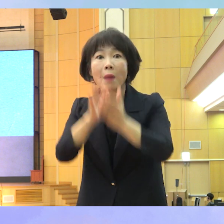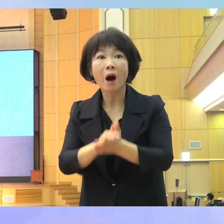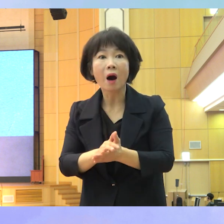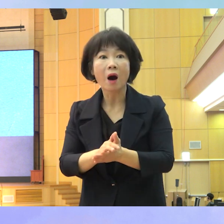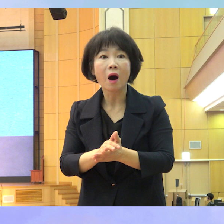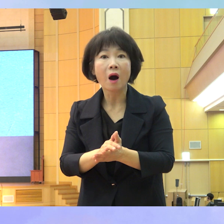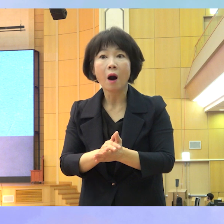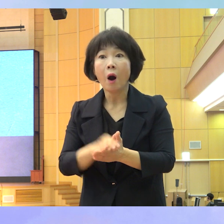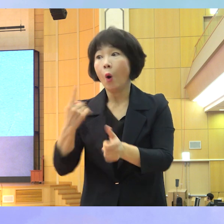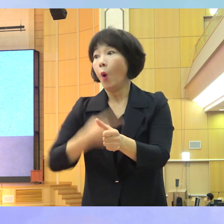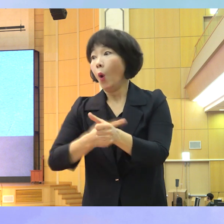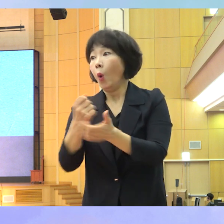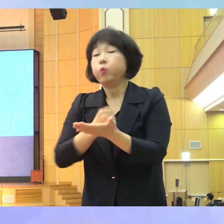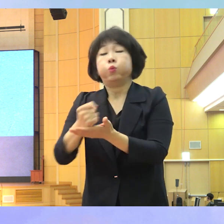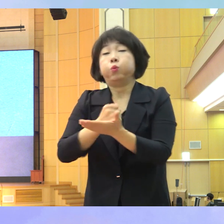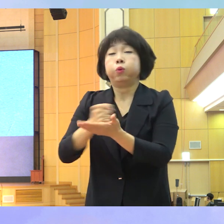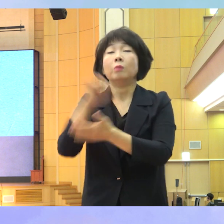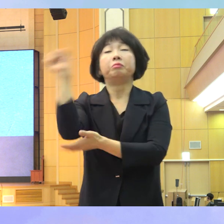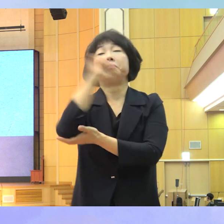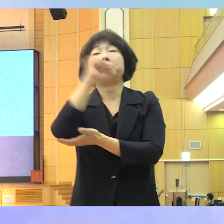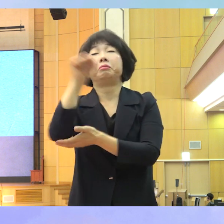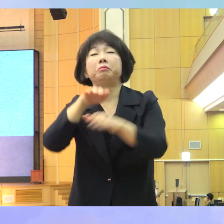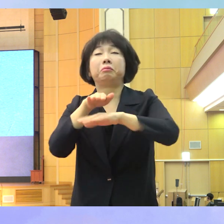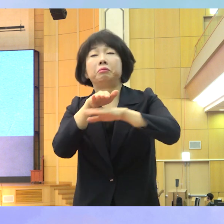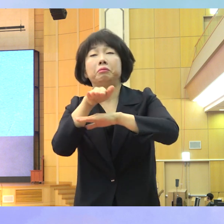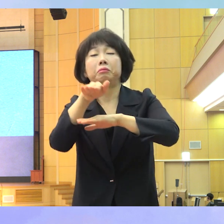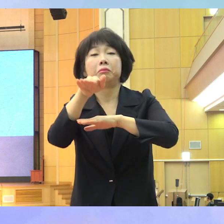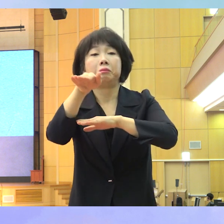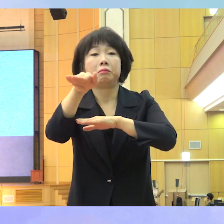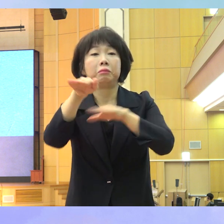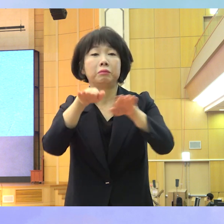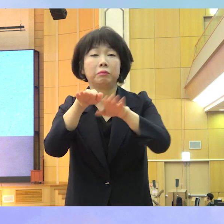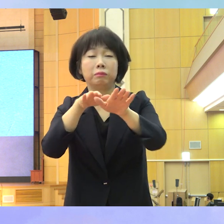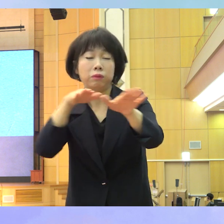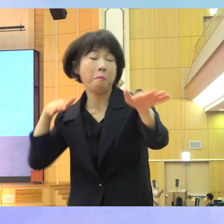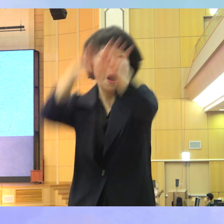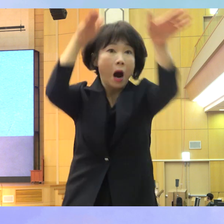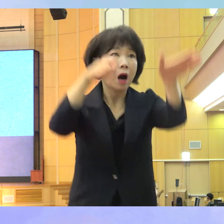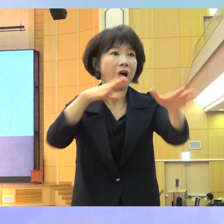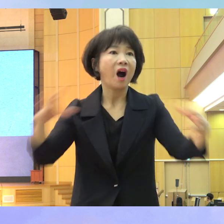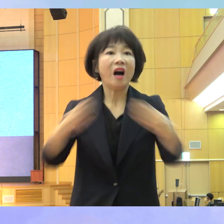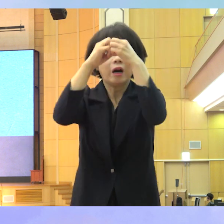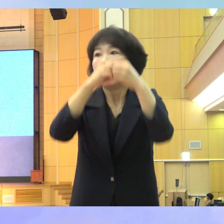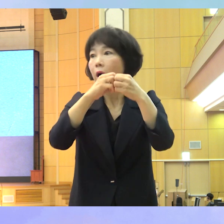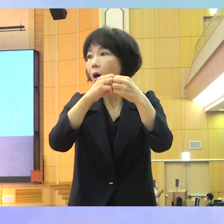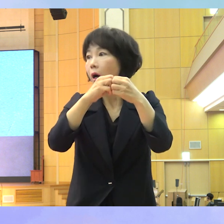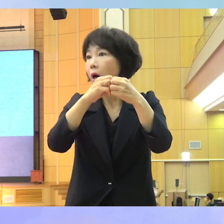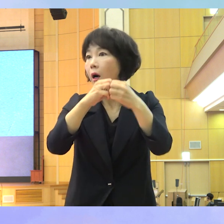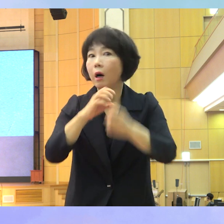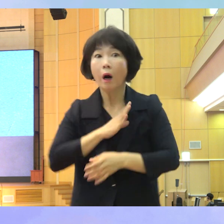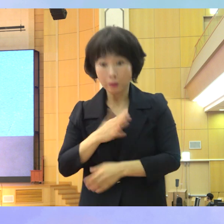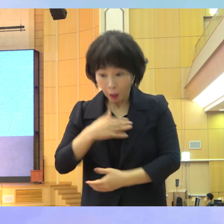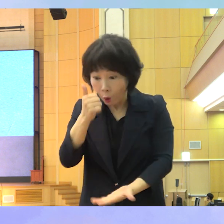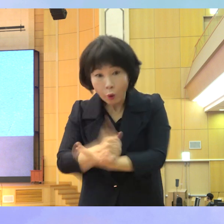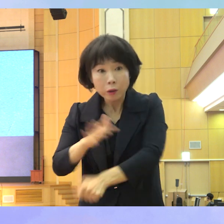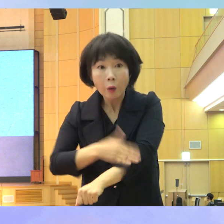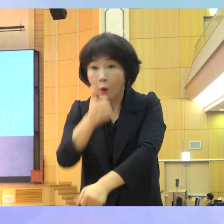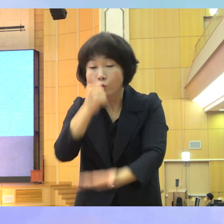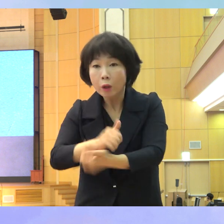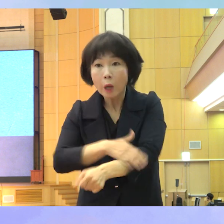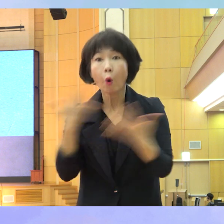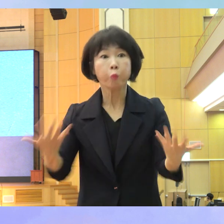차를 타고 가다가 그냥 자기가 잘못한 건 아닌데 음주운전 차량이 와서 쳐가지고 죽는